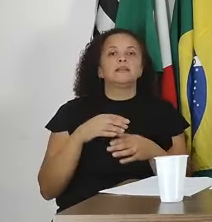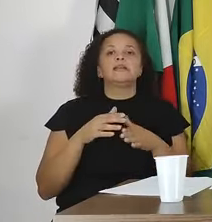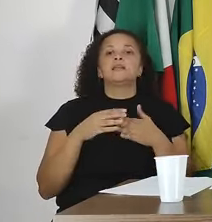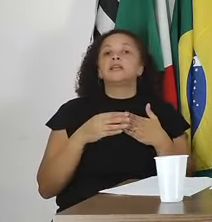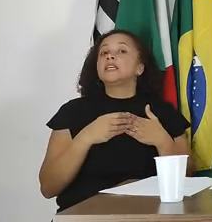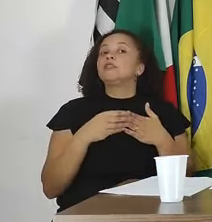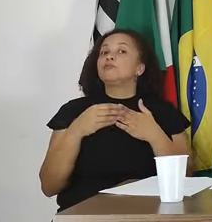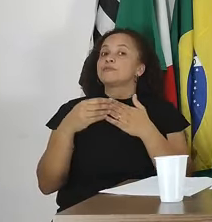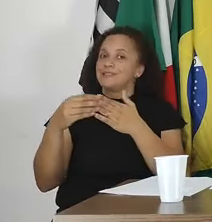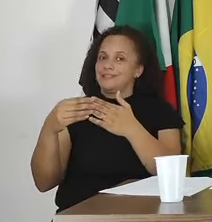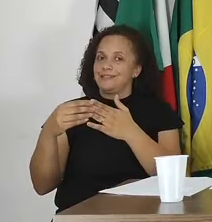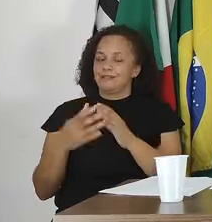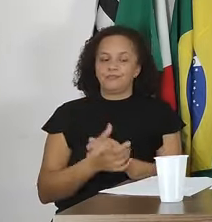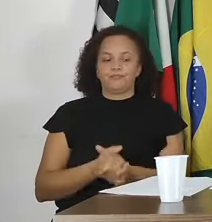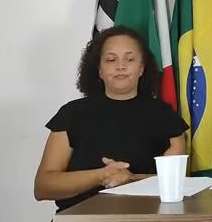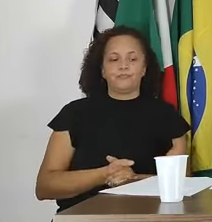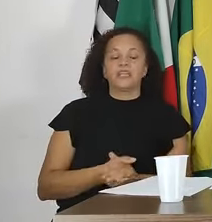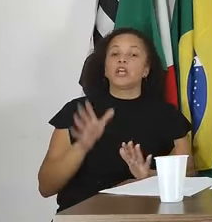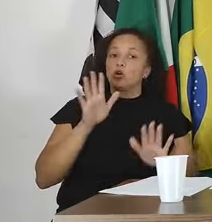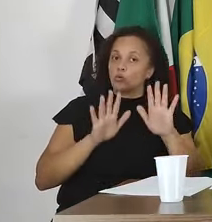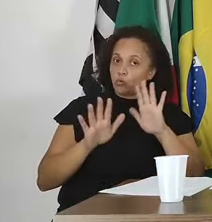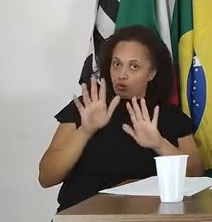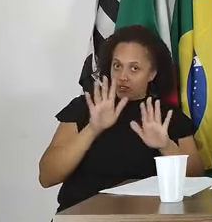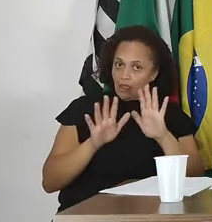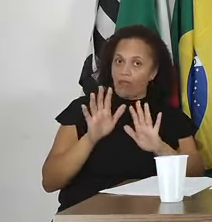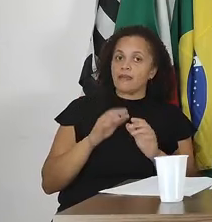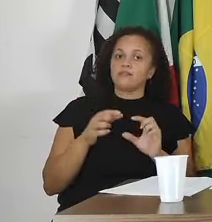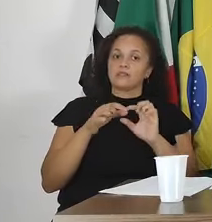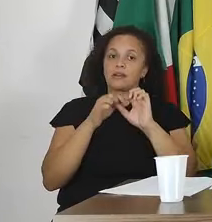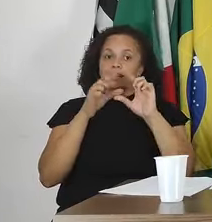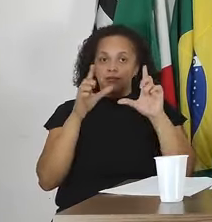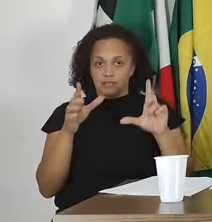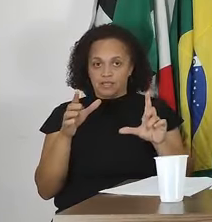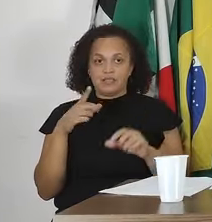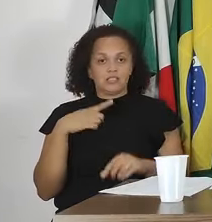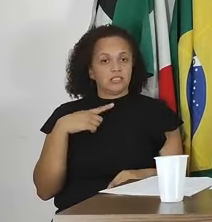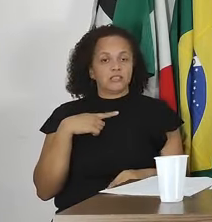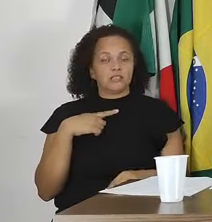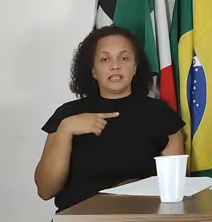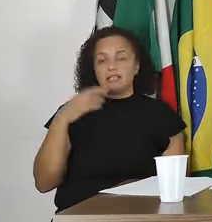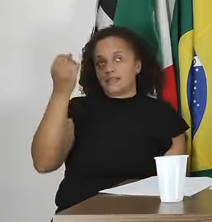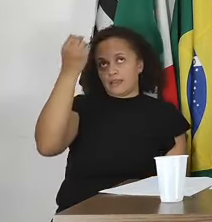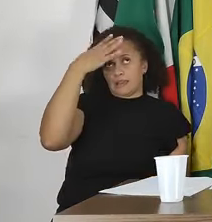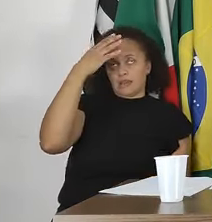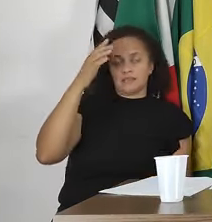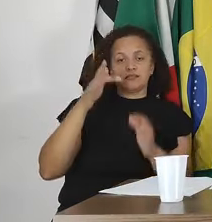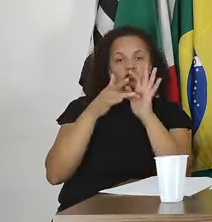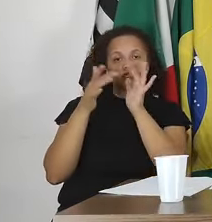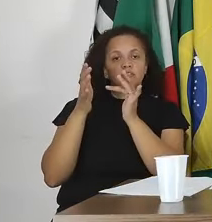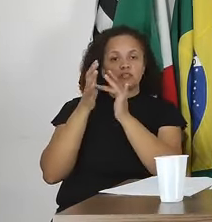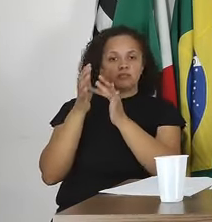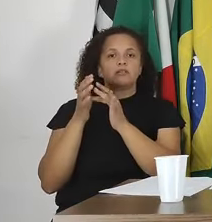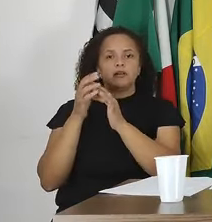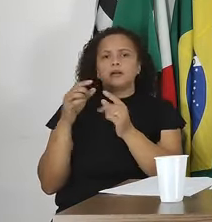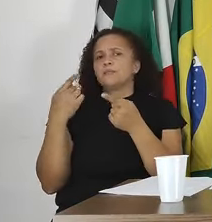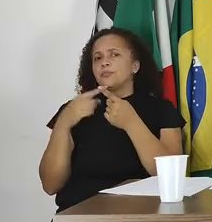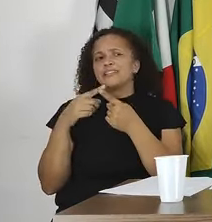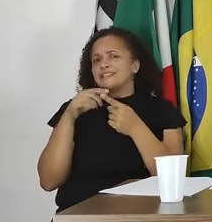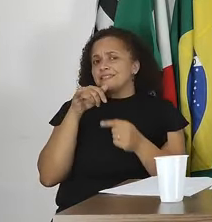tá? Toma cuidado com a liberdade que temos na graça de Jesus, porque ela, sem o conhecimento